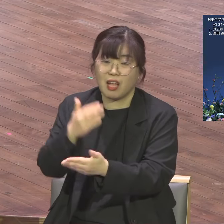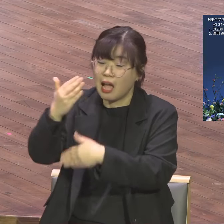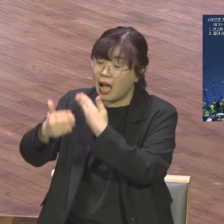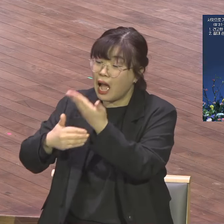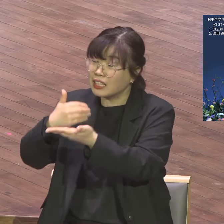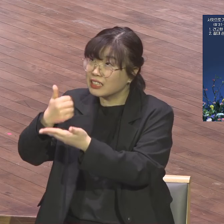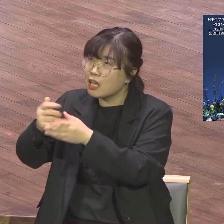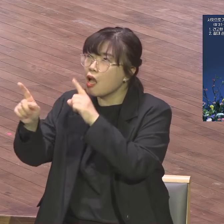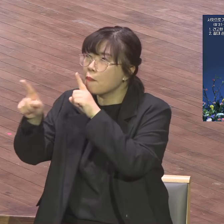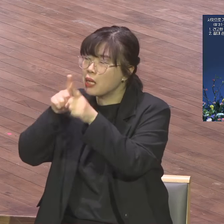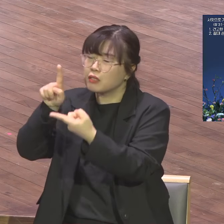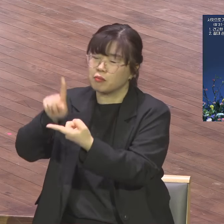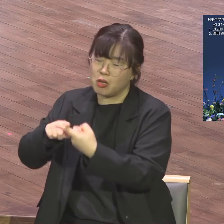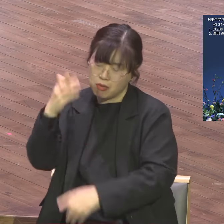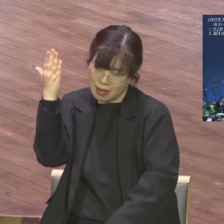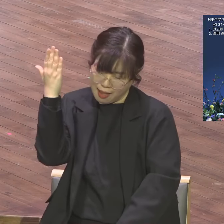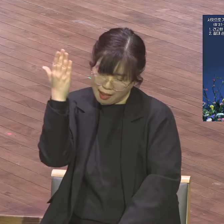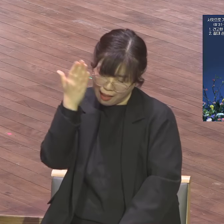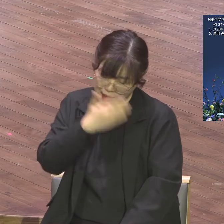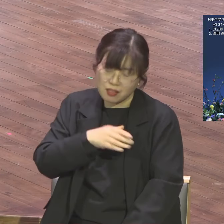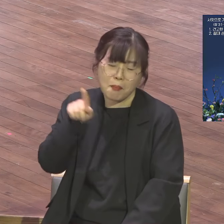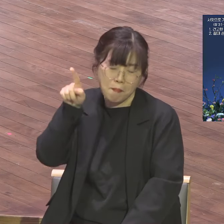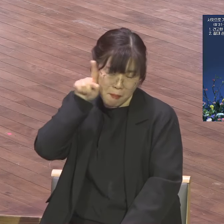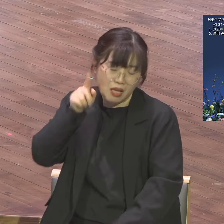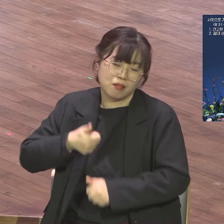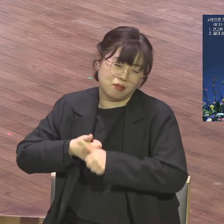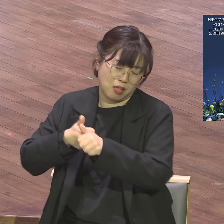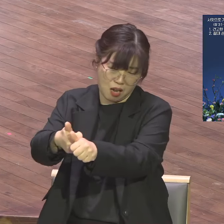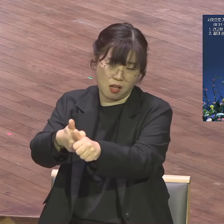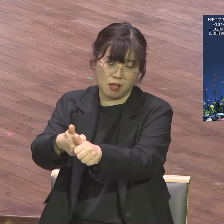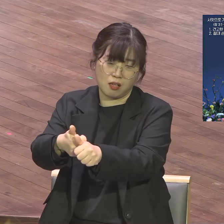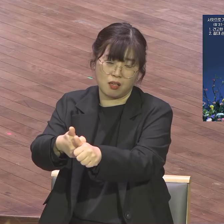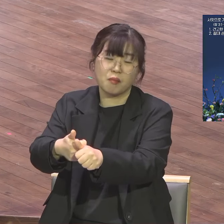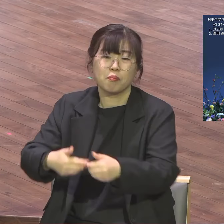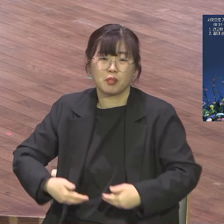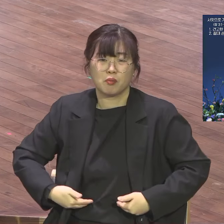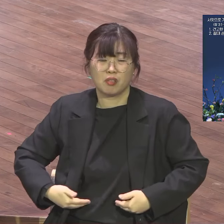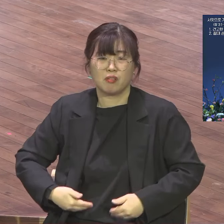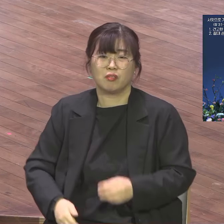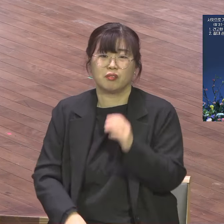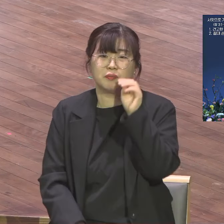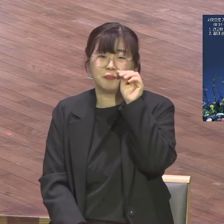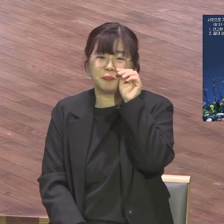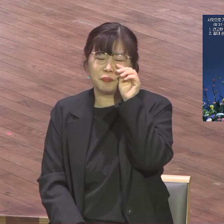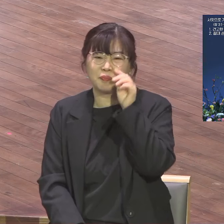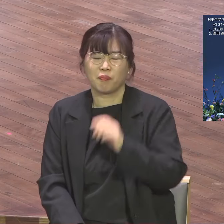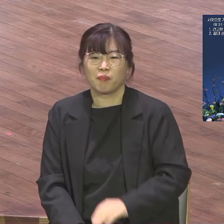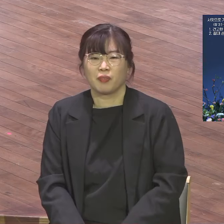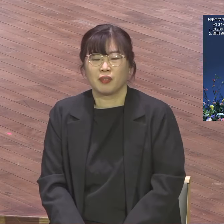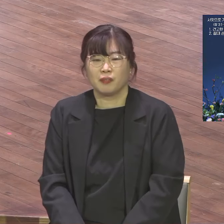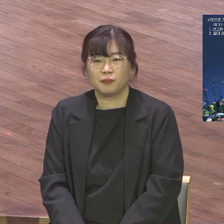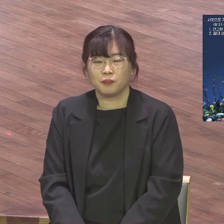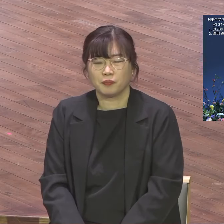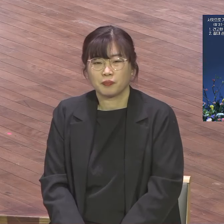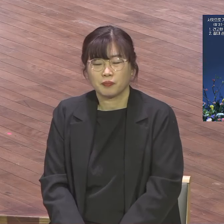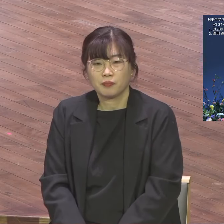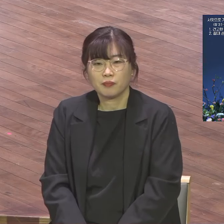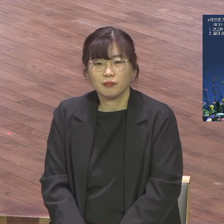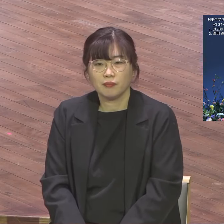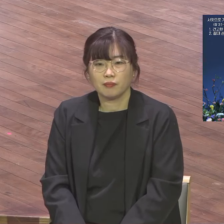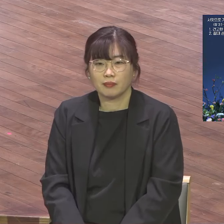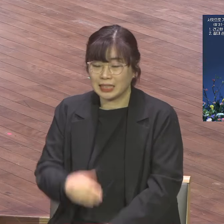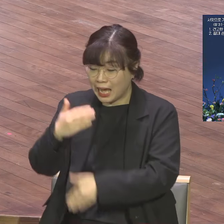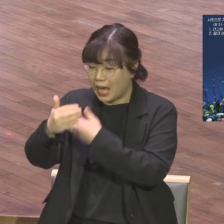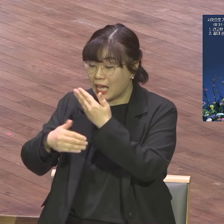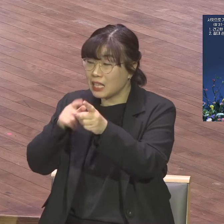삶을 살아라고 강조하고 있어요. 그렇기 때문에 이렇게 되면 영육간의 연약한 부분이